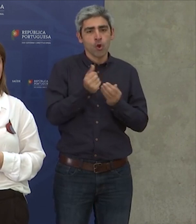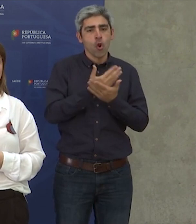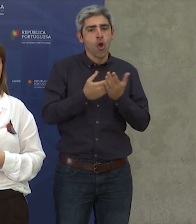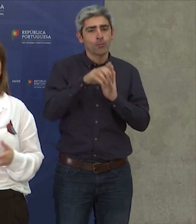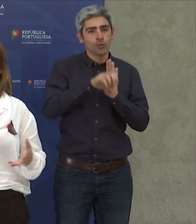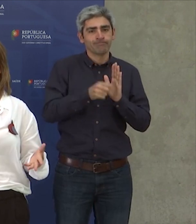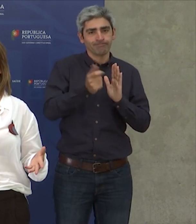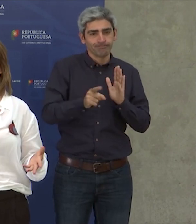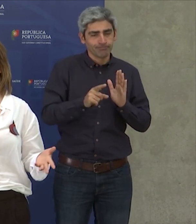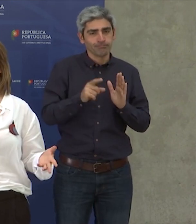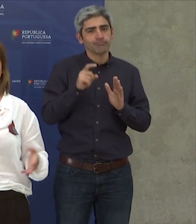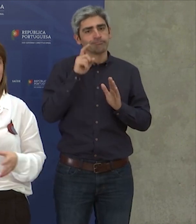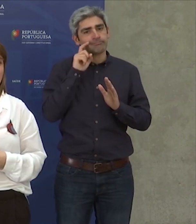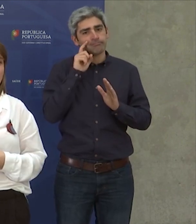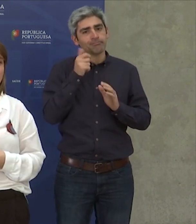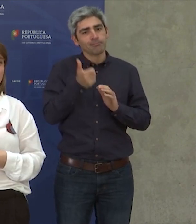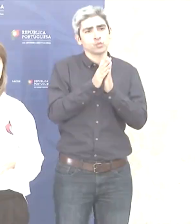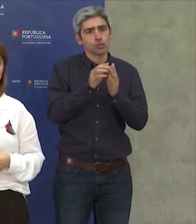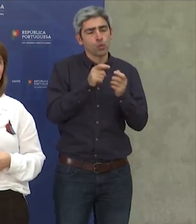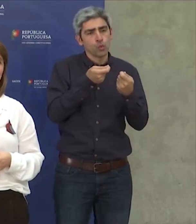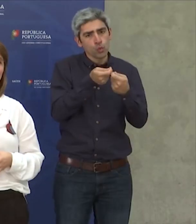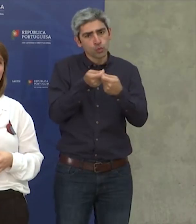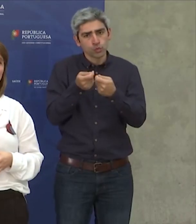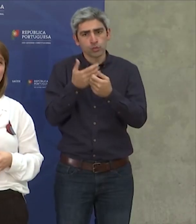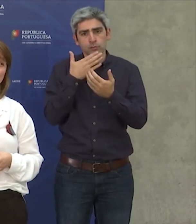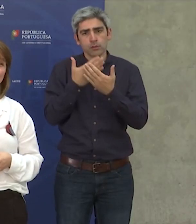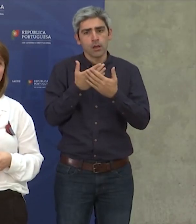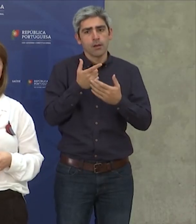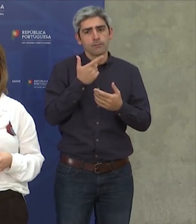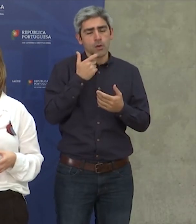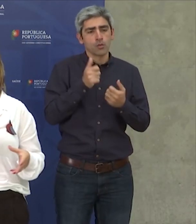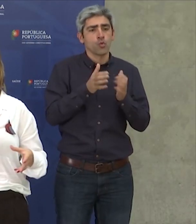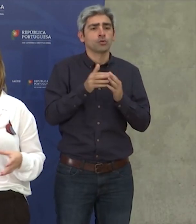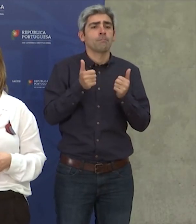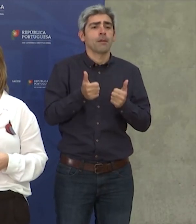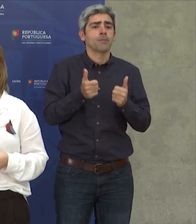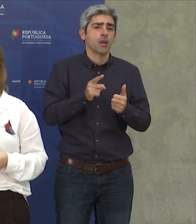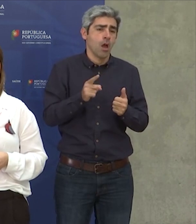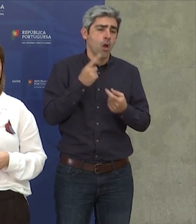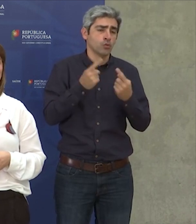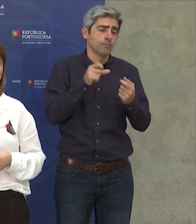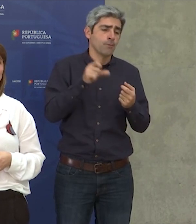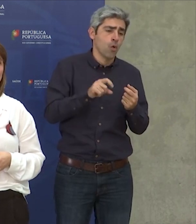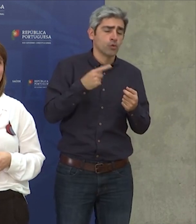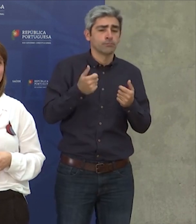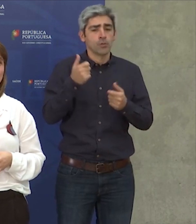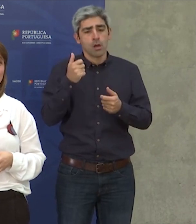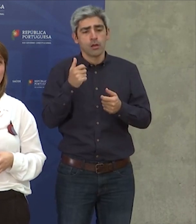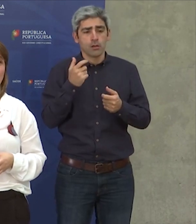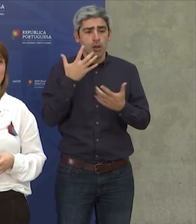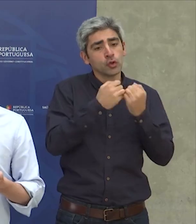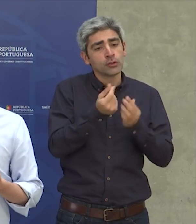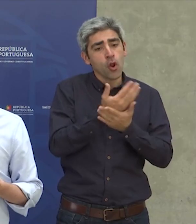económicas com mais precariedade. Não vamos ficar todos bem, uns vão ficar piores do que outros, como estamos